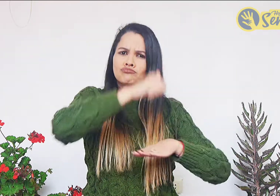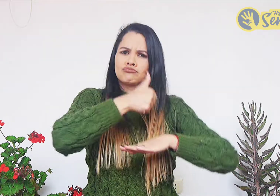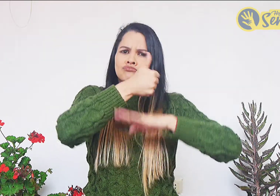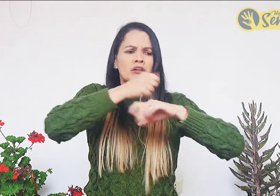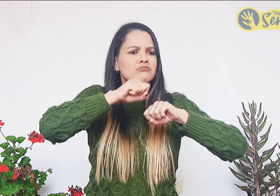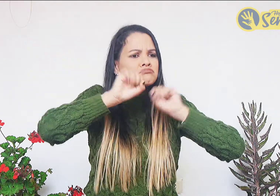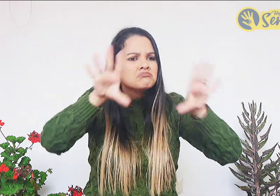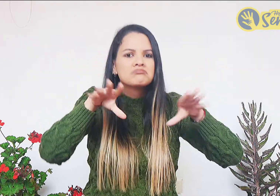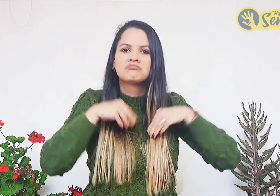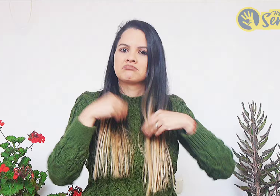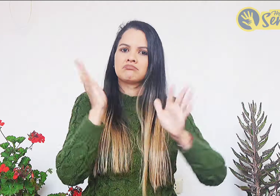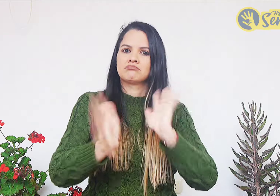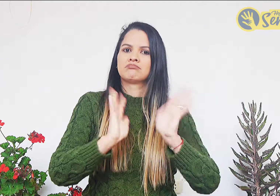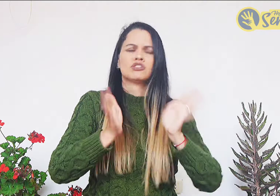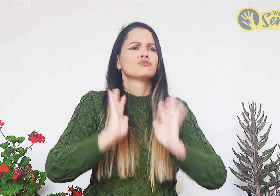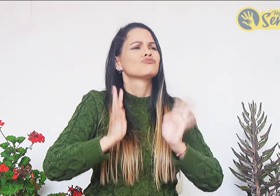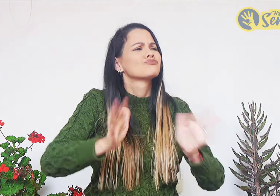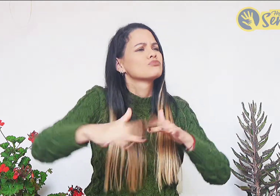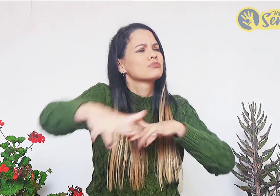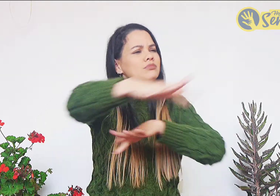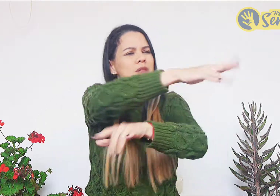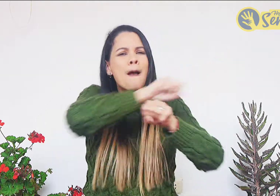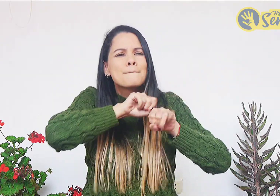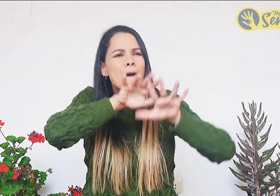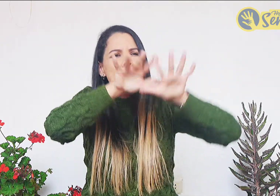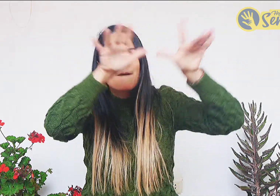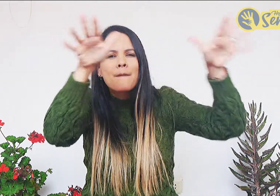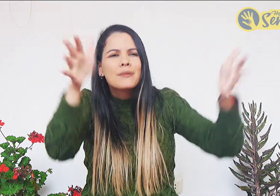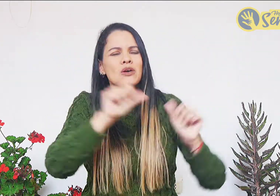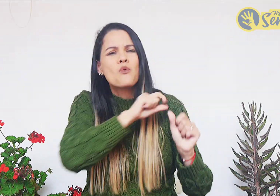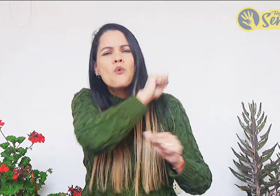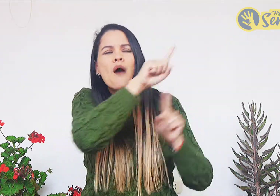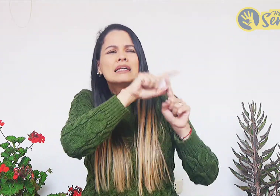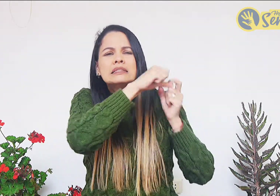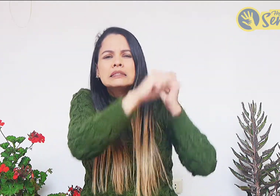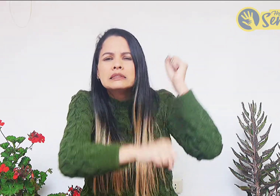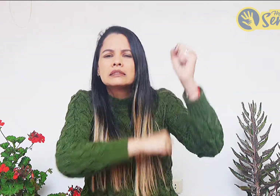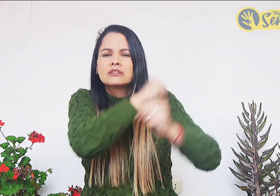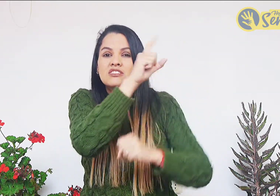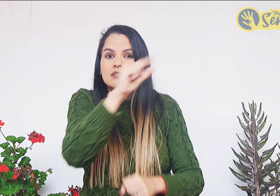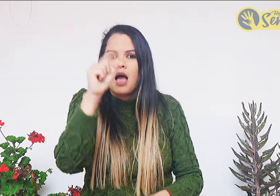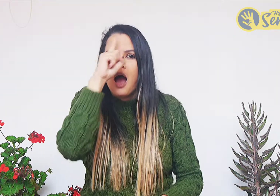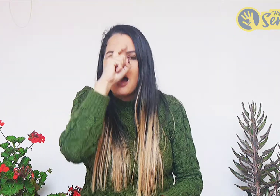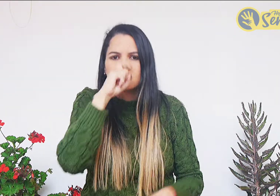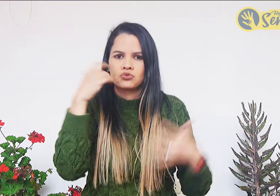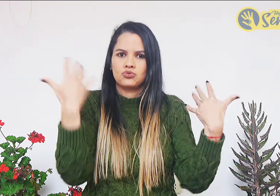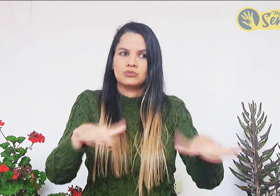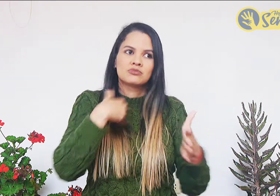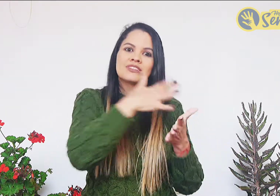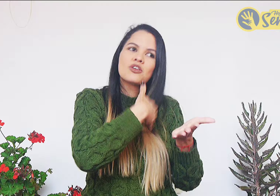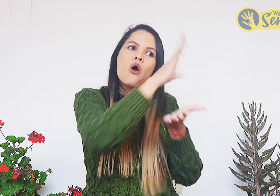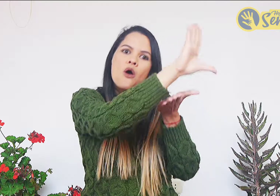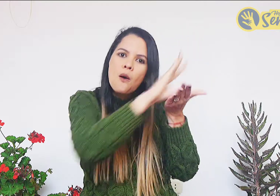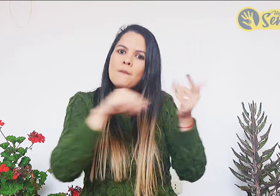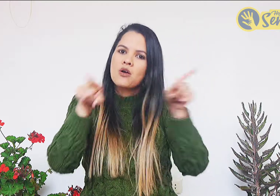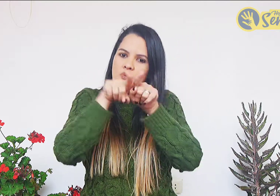Pero vemos el contraste con el Imperio Otomano, donde los sordos tenían altos cargos de responsabilidad, y esto fue algo que duró durante más de 100